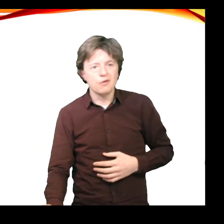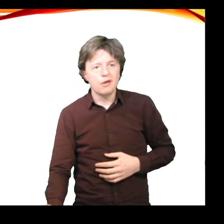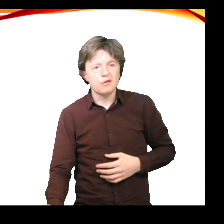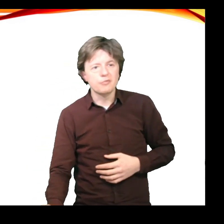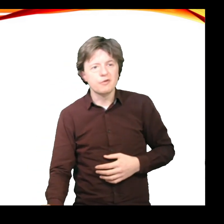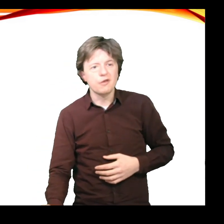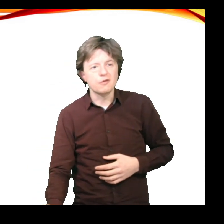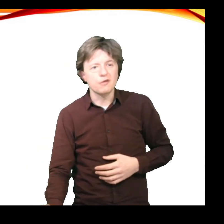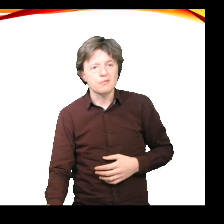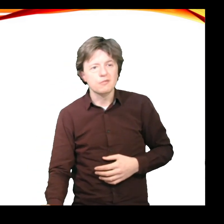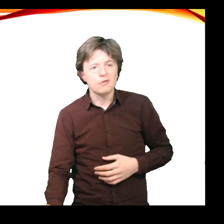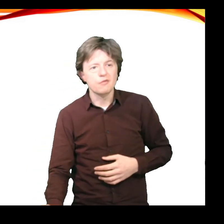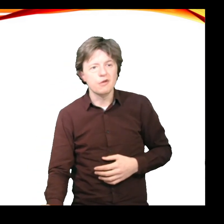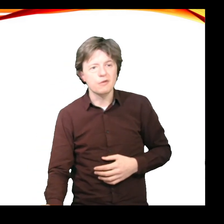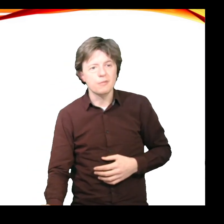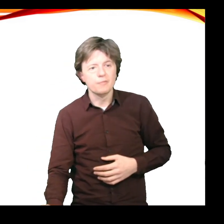lekker om te lezen dit. Geweldig.